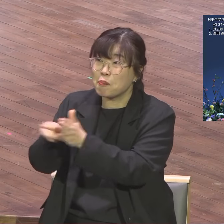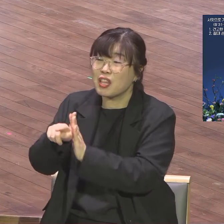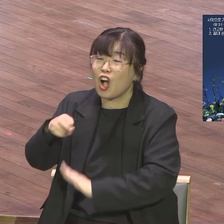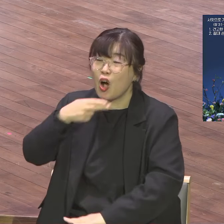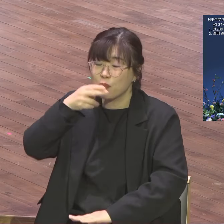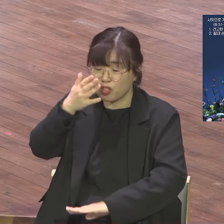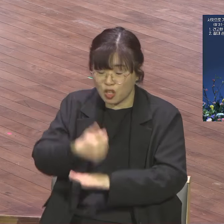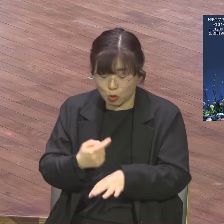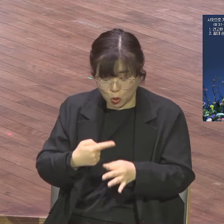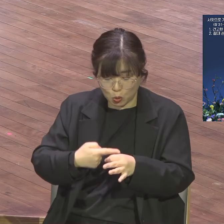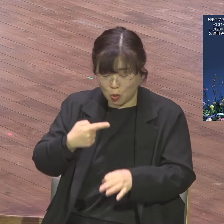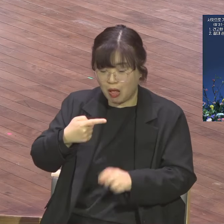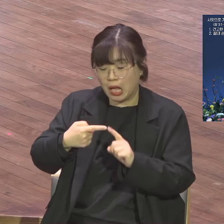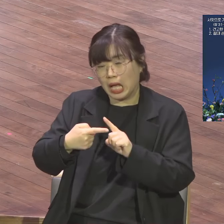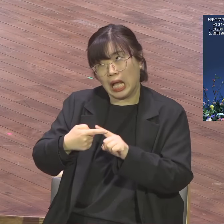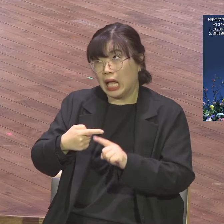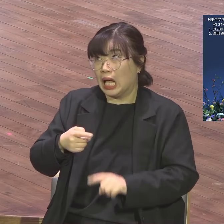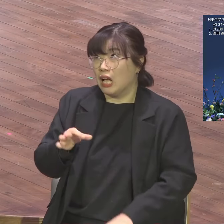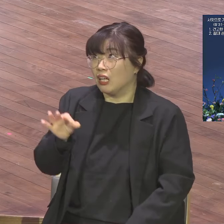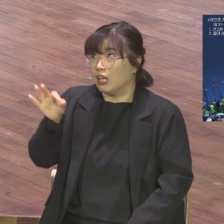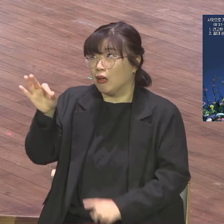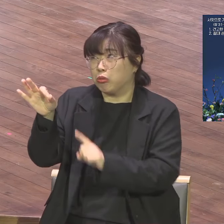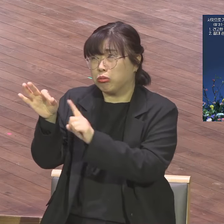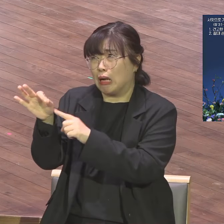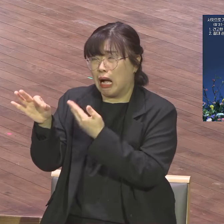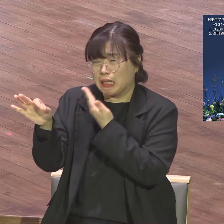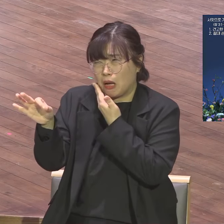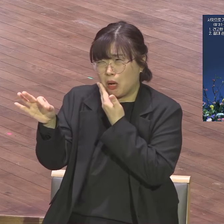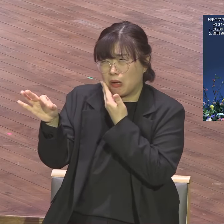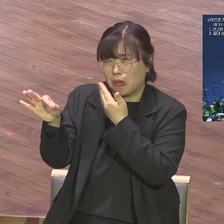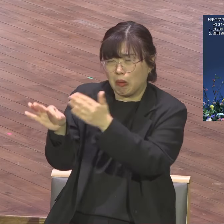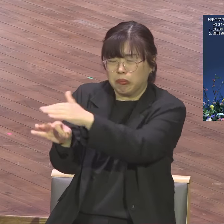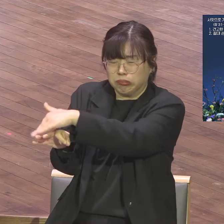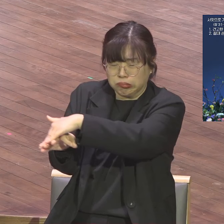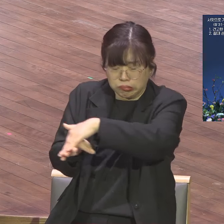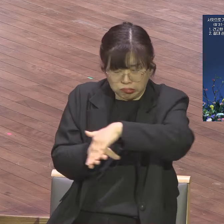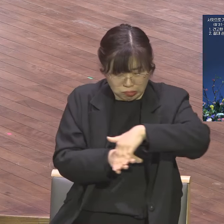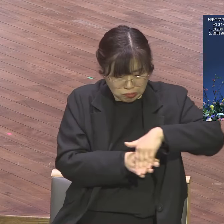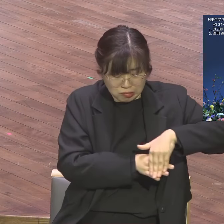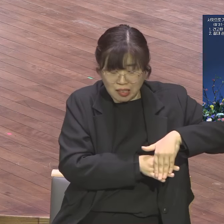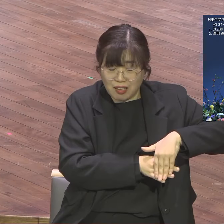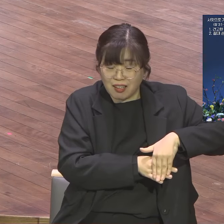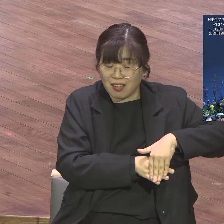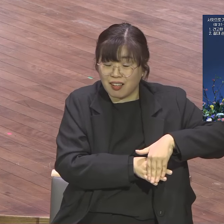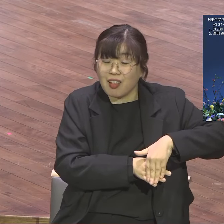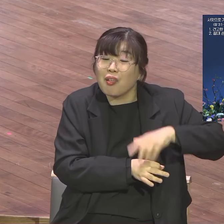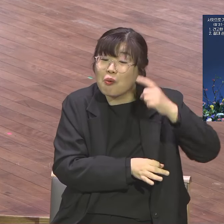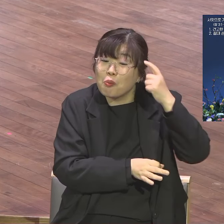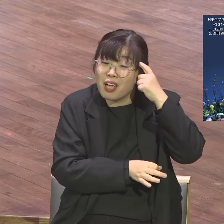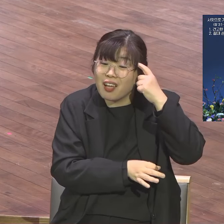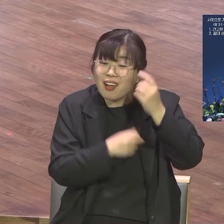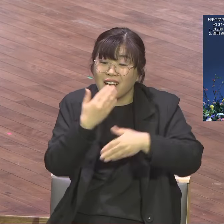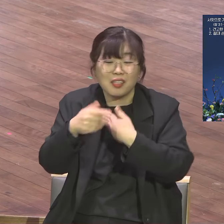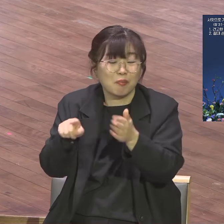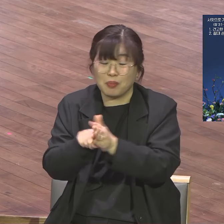수도 모자랬는데 솔직히 그 어떻게 그걸 내겠어요. 10분의 1을 그 피땀물로 버는 돈을.